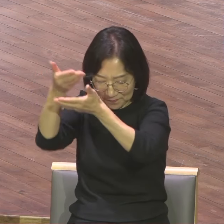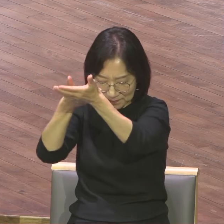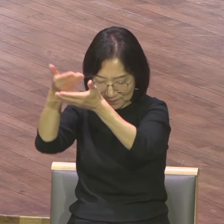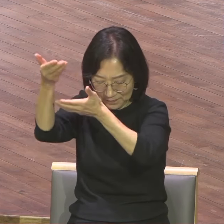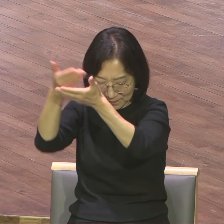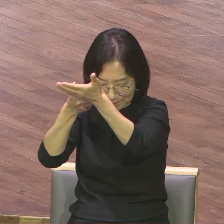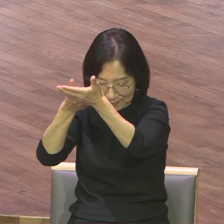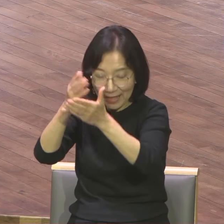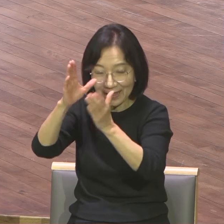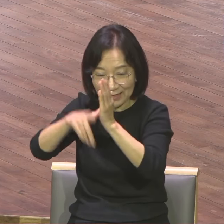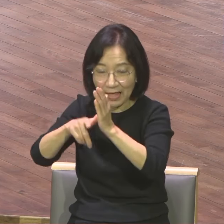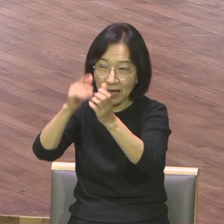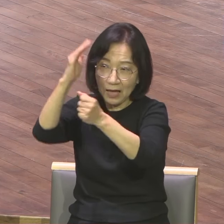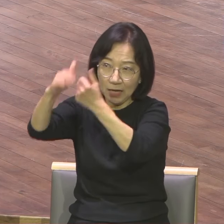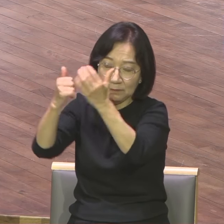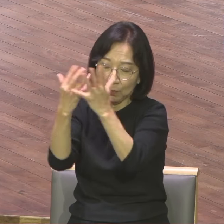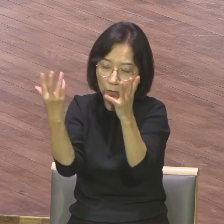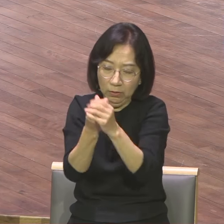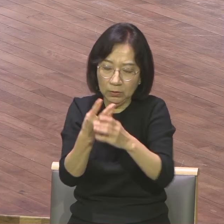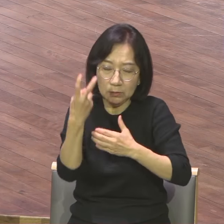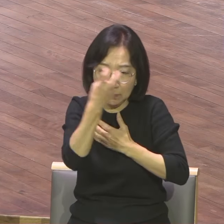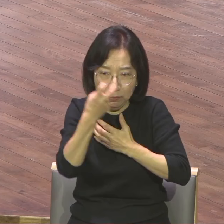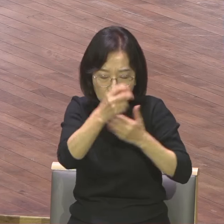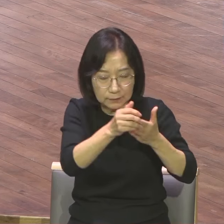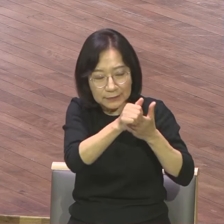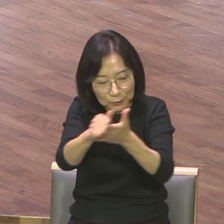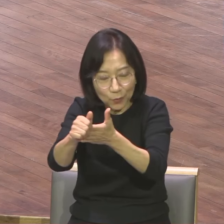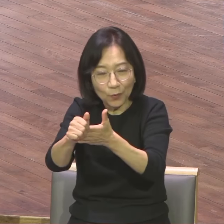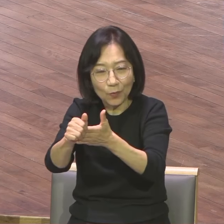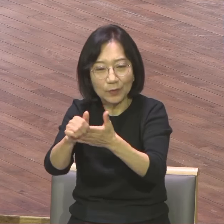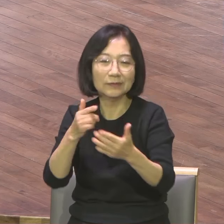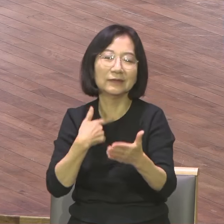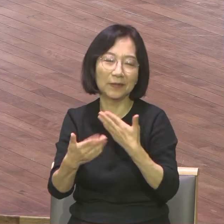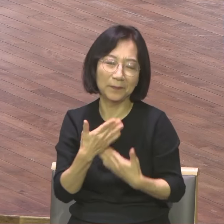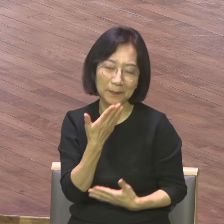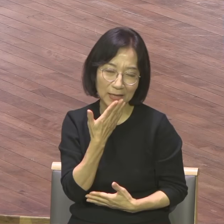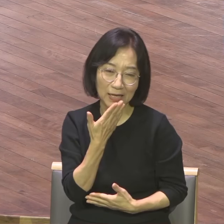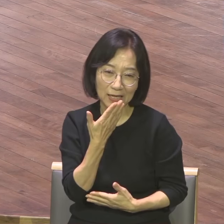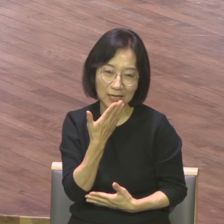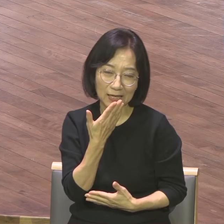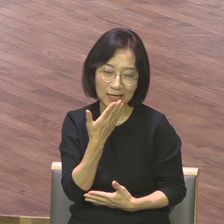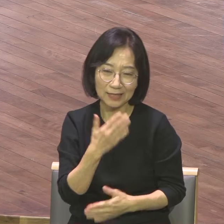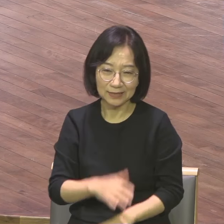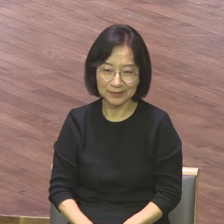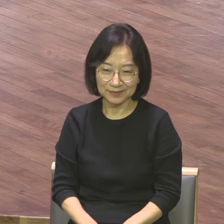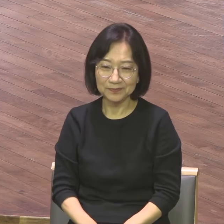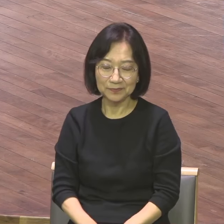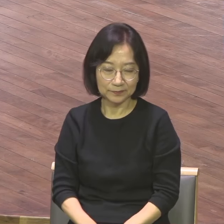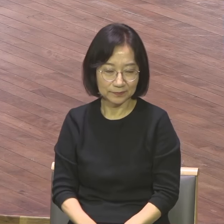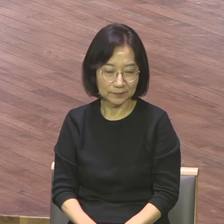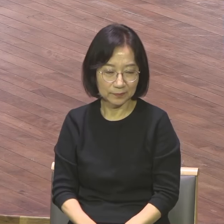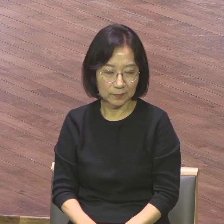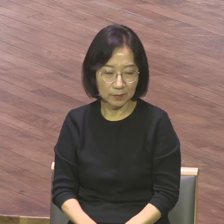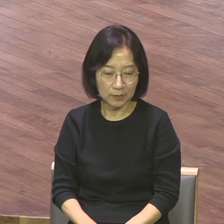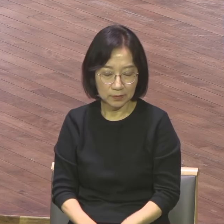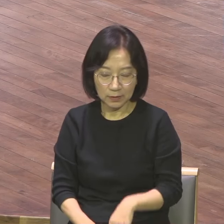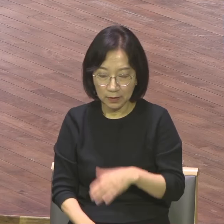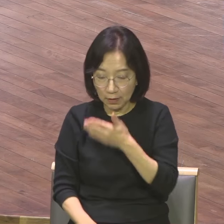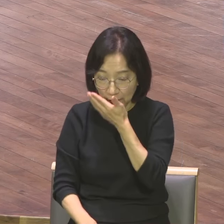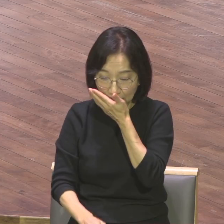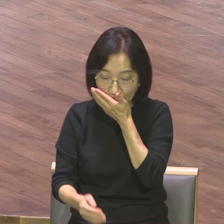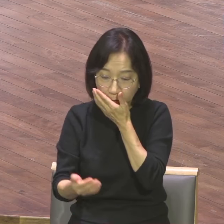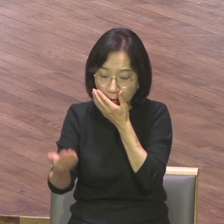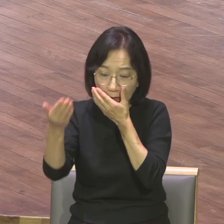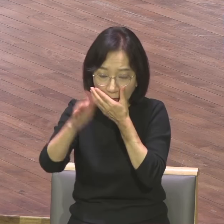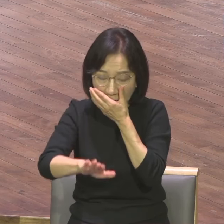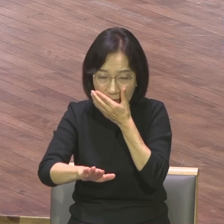완벽한 보호와 인도를 체험하는 것이, 이걸 체험하는 것이 하나님의 자녀다. 그런데